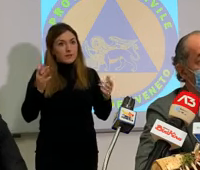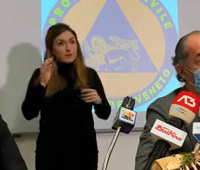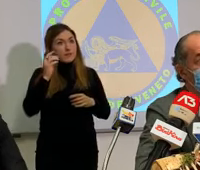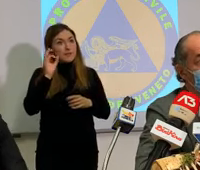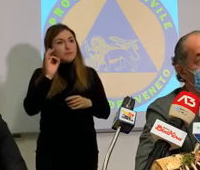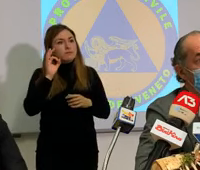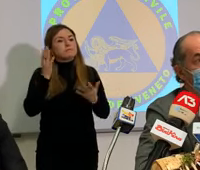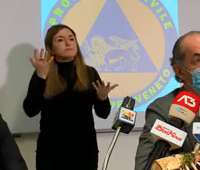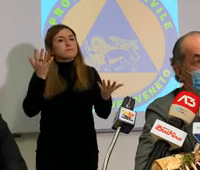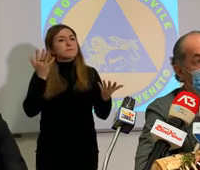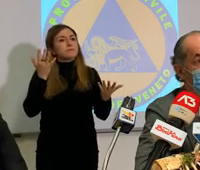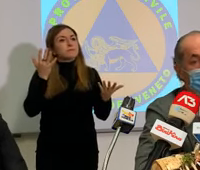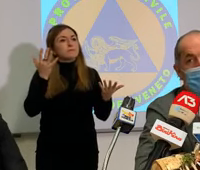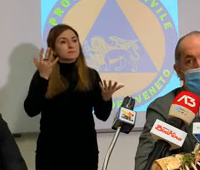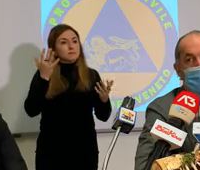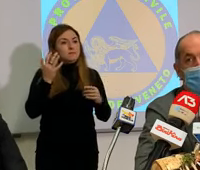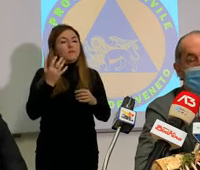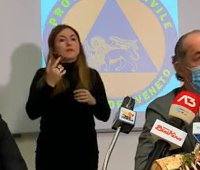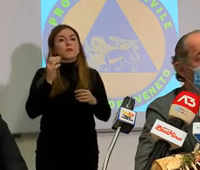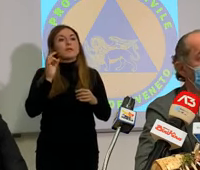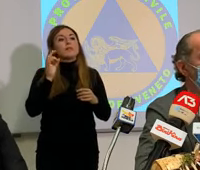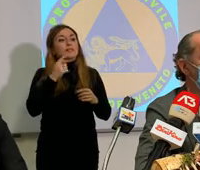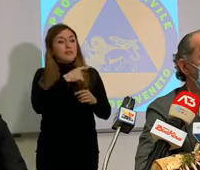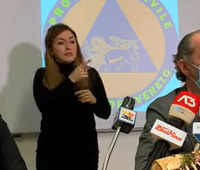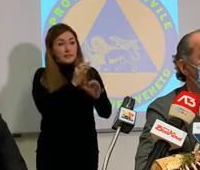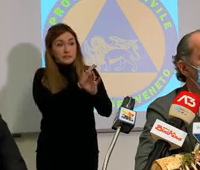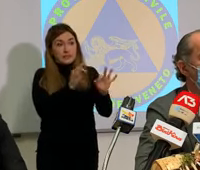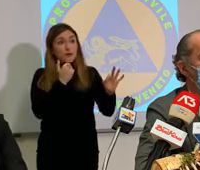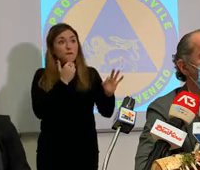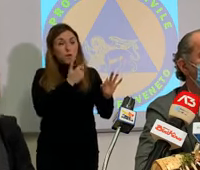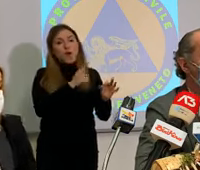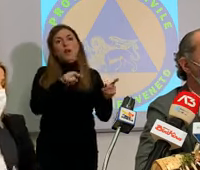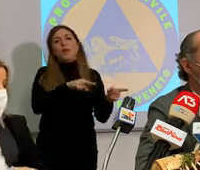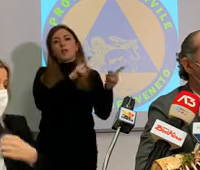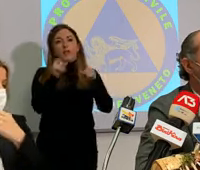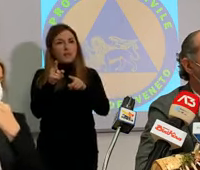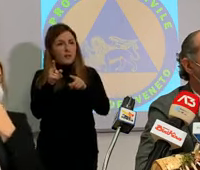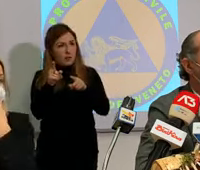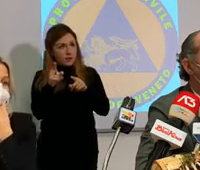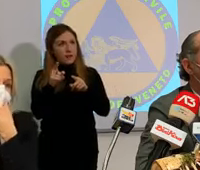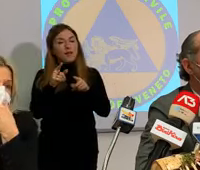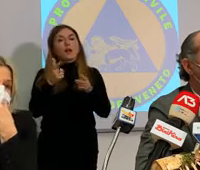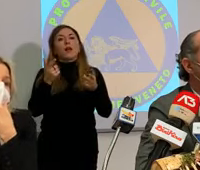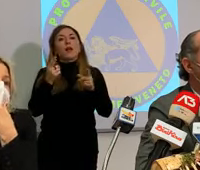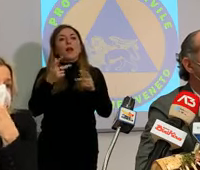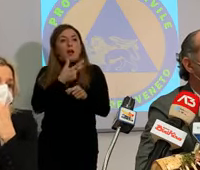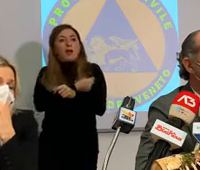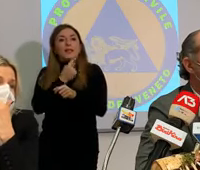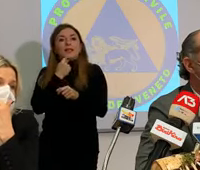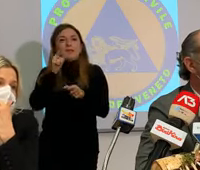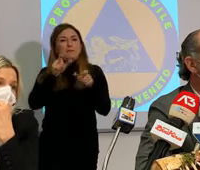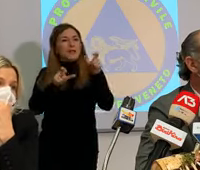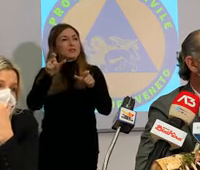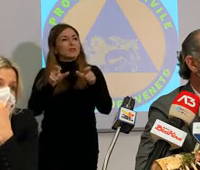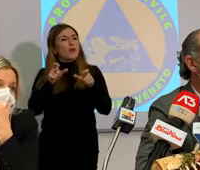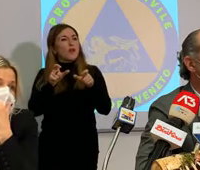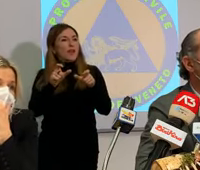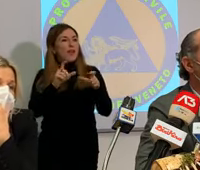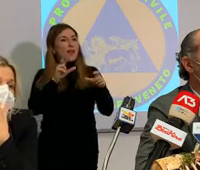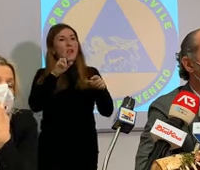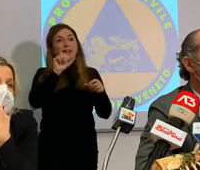alle vaccinazioni degli over 70 gli over 80 avevano per categorie che non sono né rsa perché non è neanche giusto che